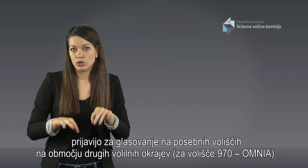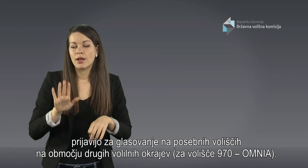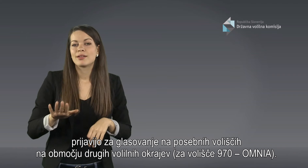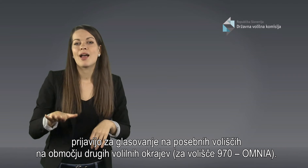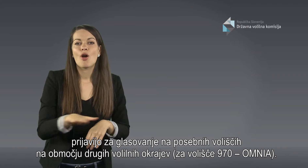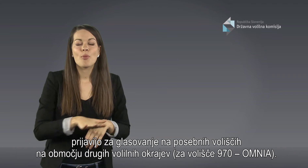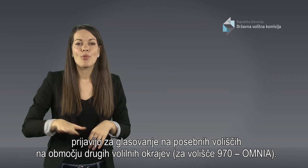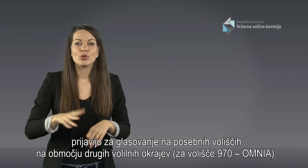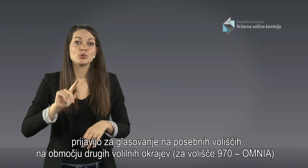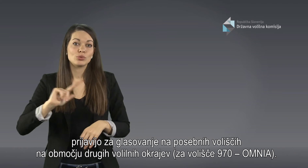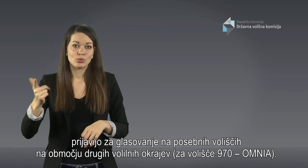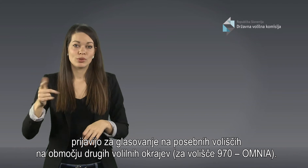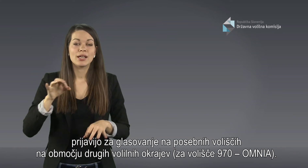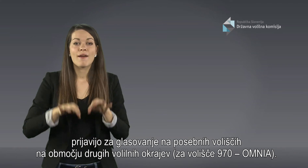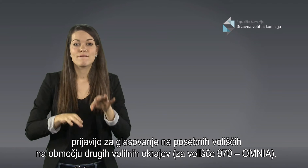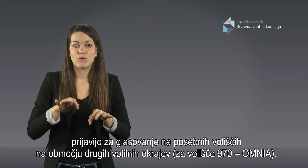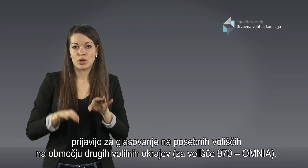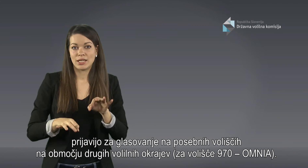970 Omnija.